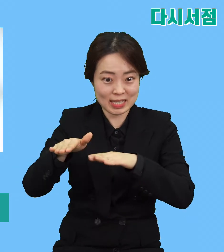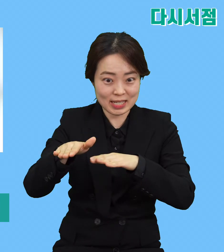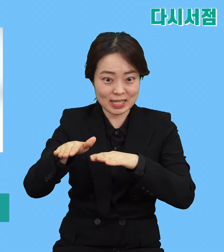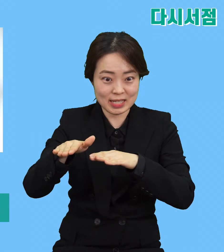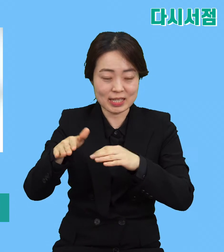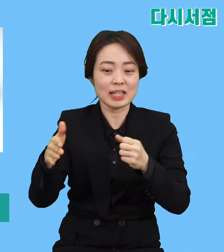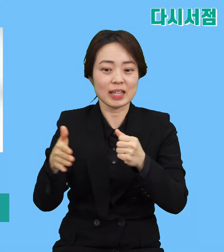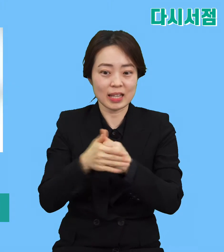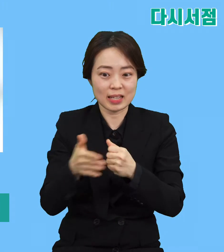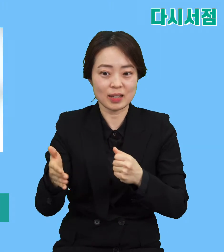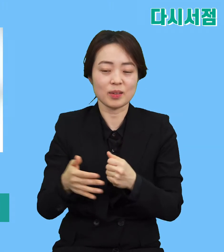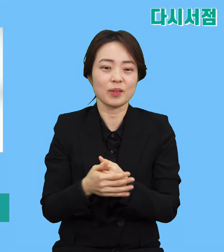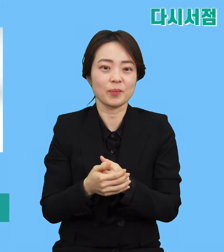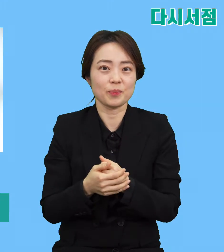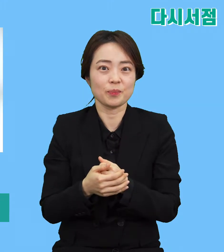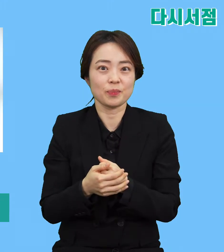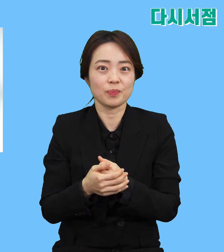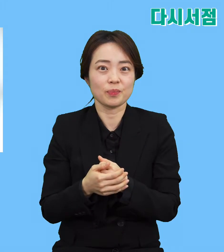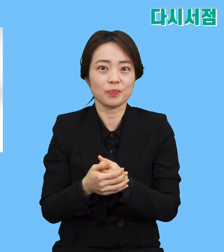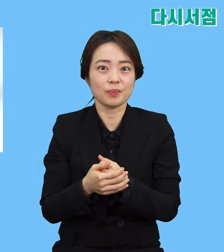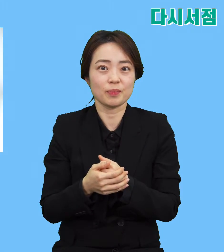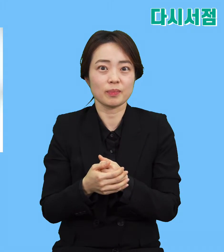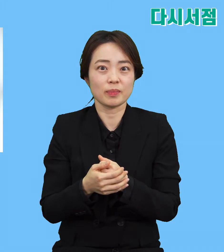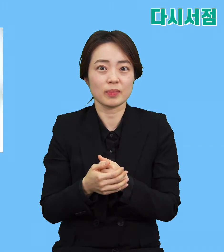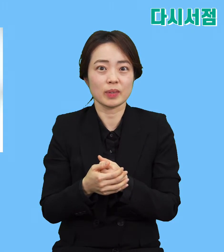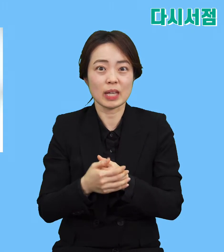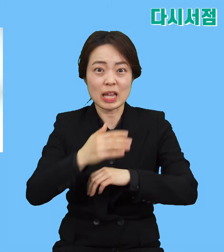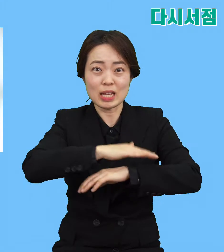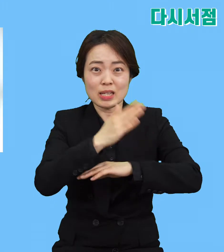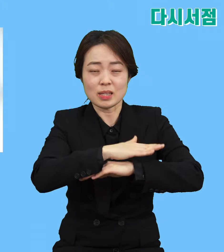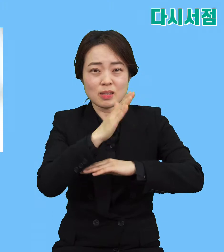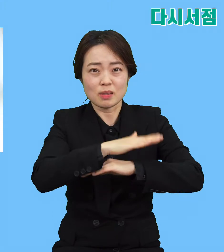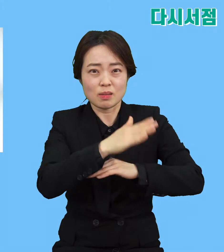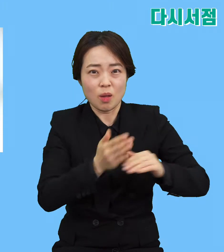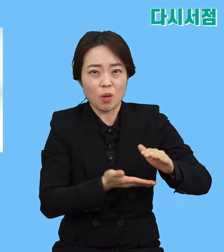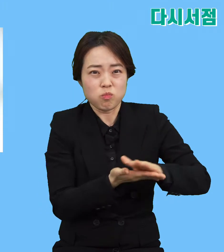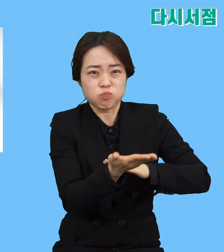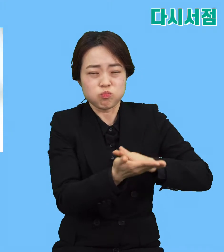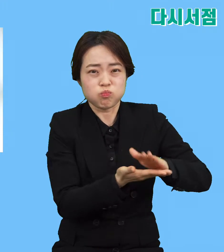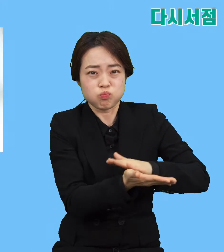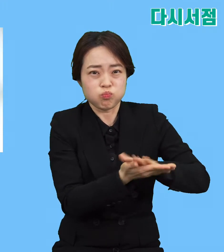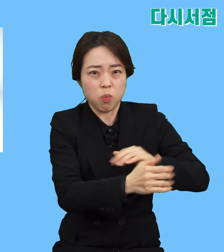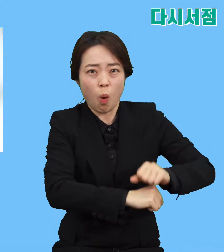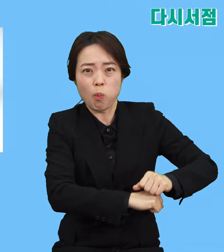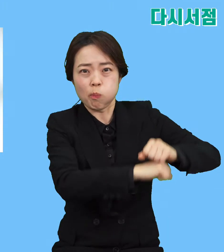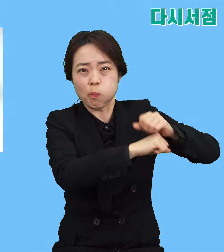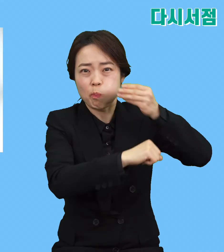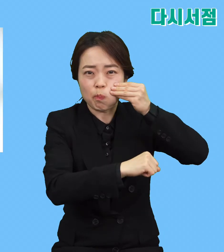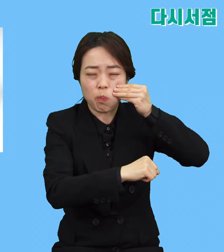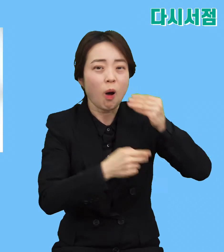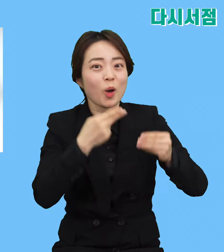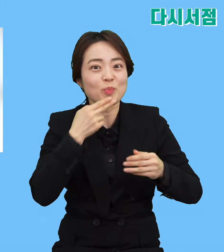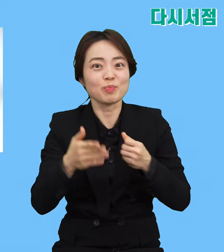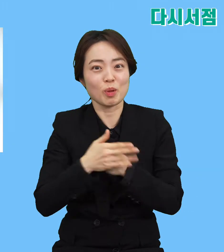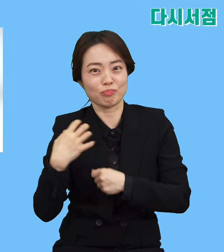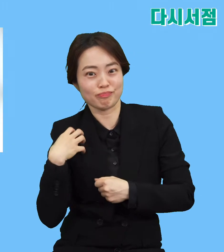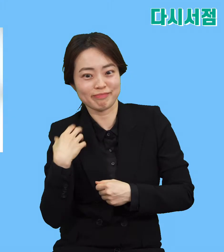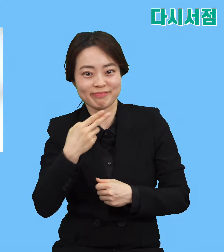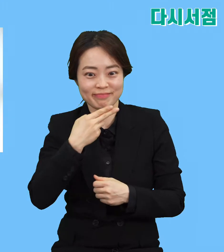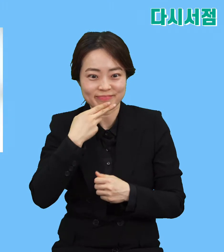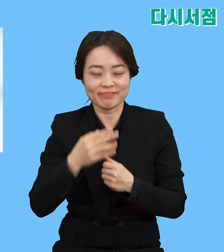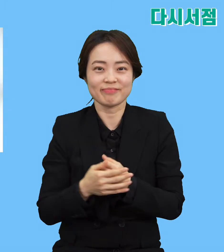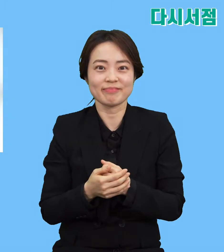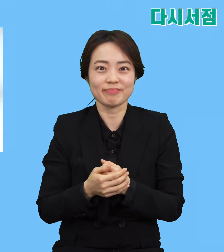그런 식으로 작업을 하는데 이제 그 재고를 안 쌓아놔도 되니까 뭔가 부담도 없고